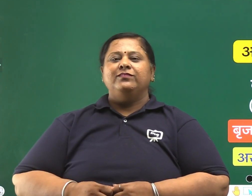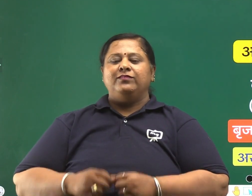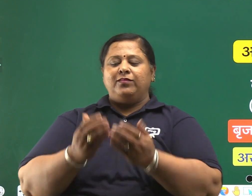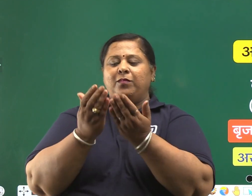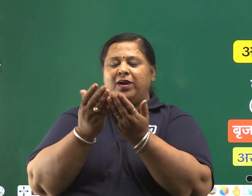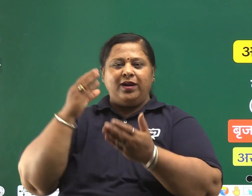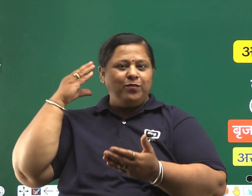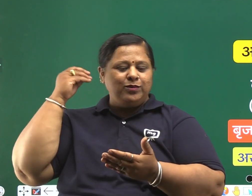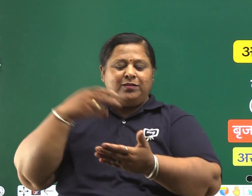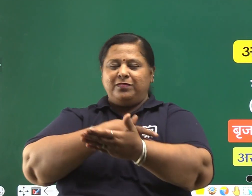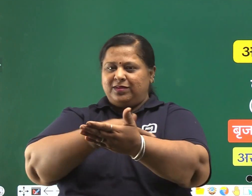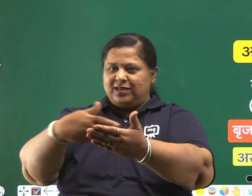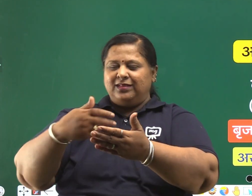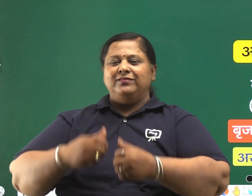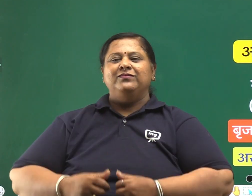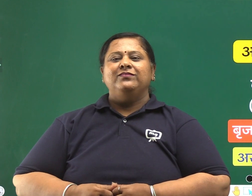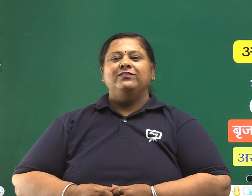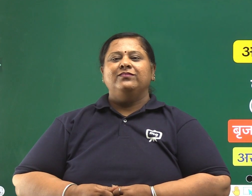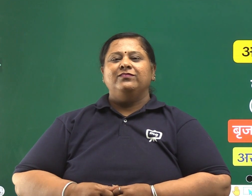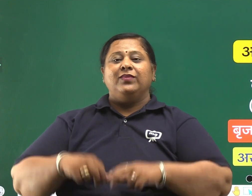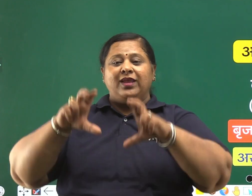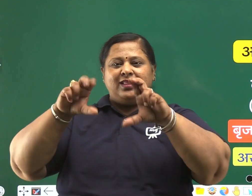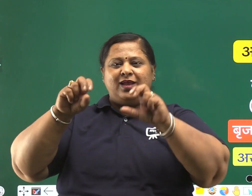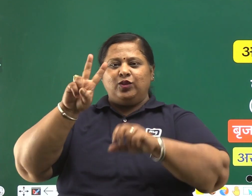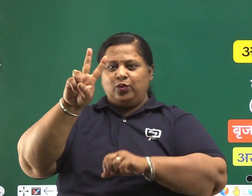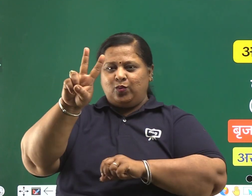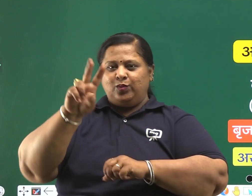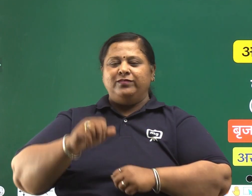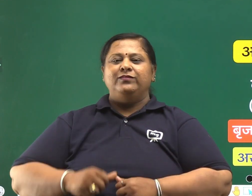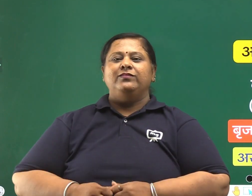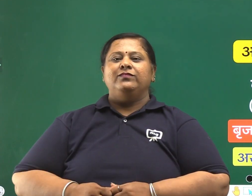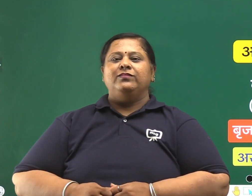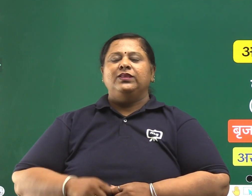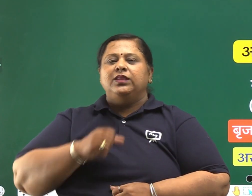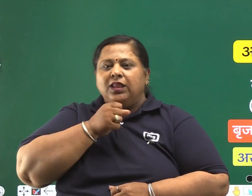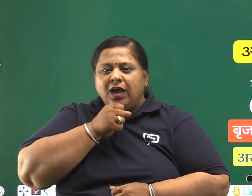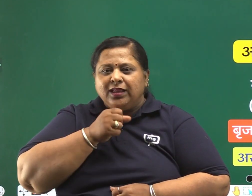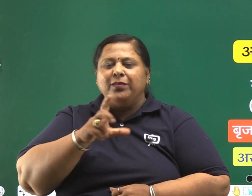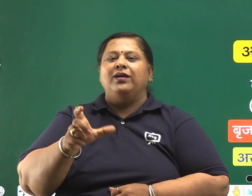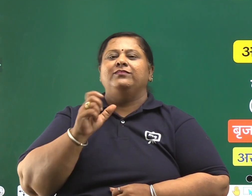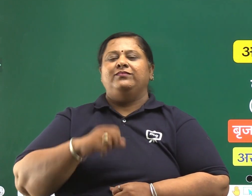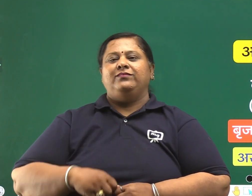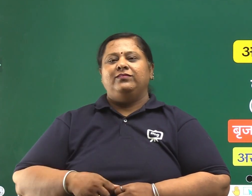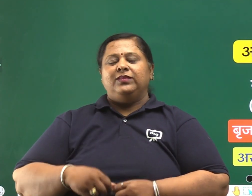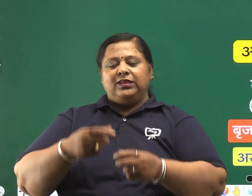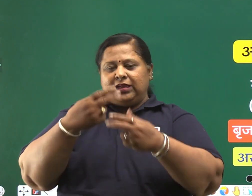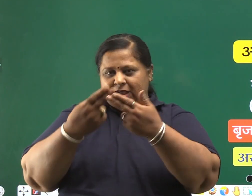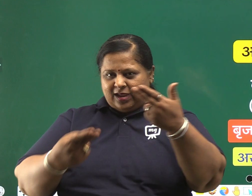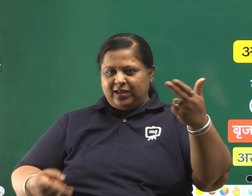पाठ्य पुस्तक बसंत के अध्याय 2 दादी माँ कहानी